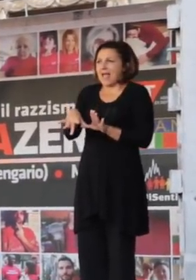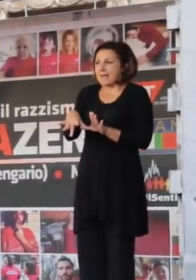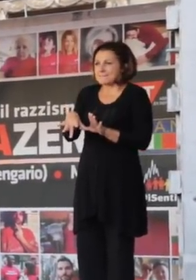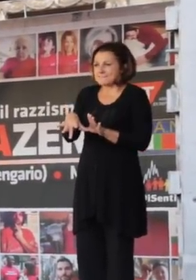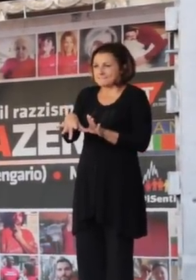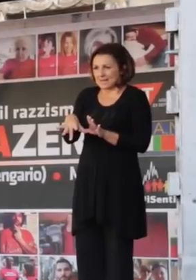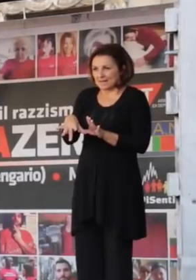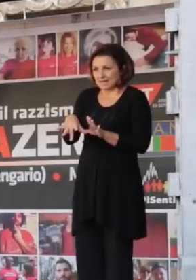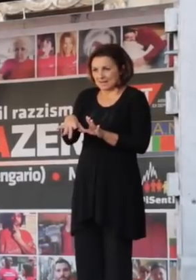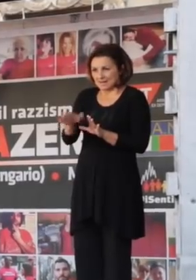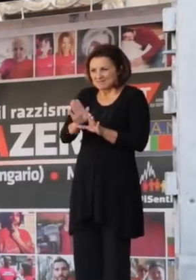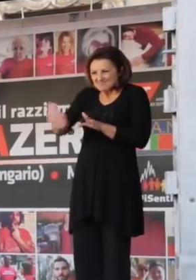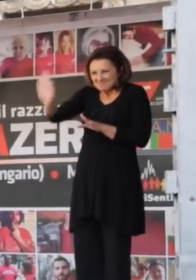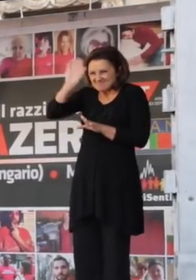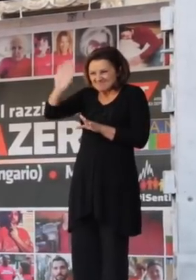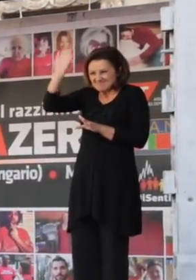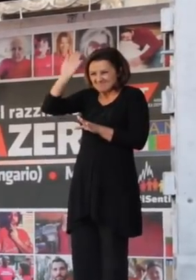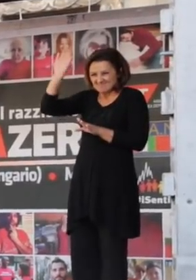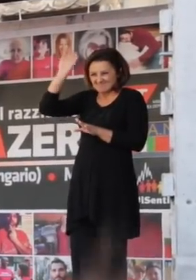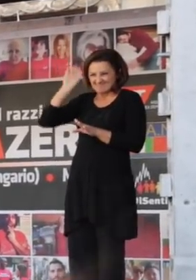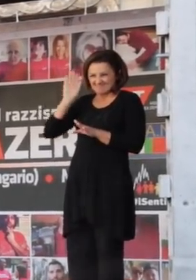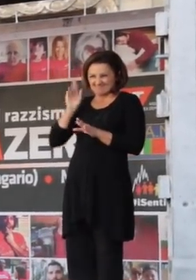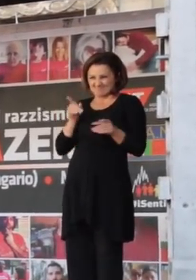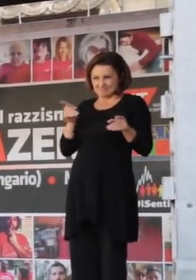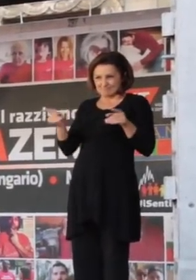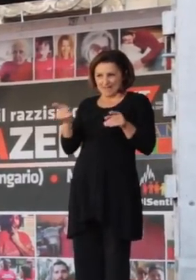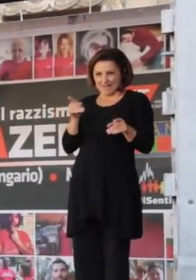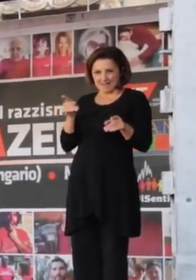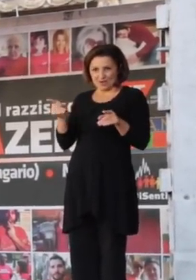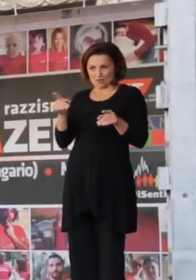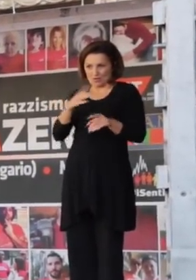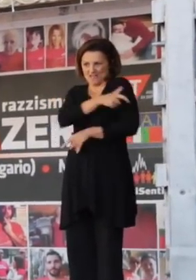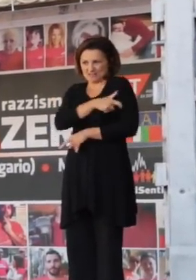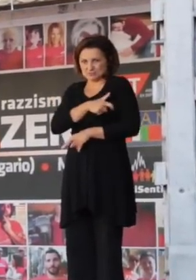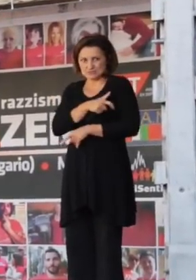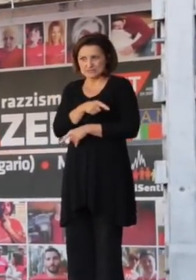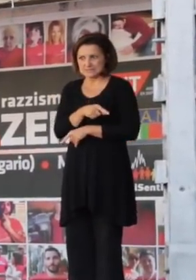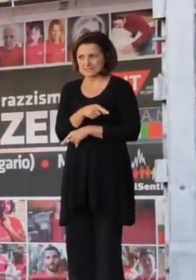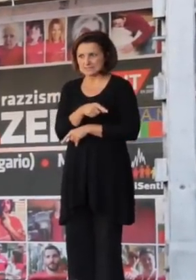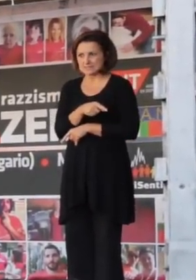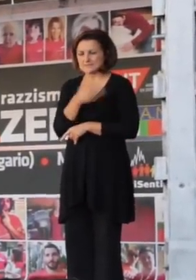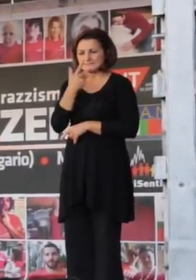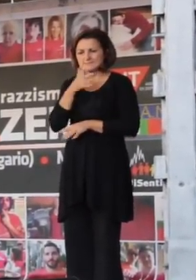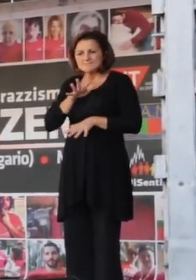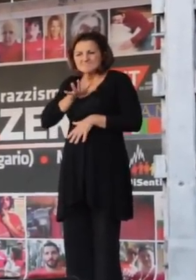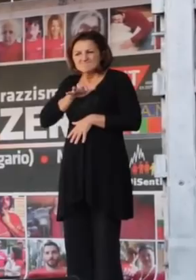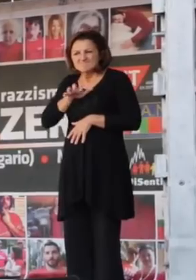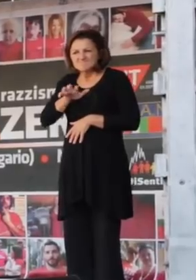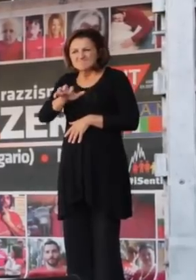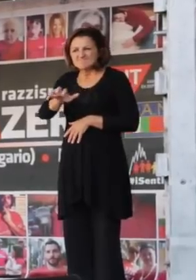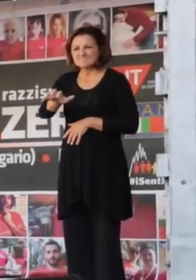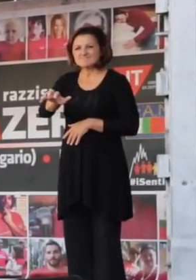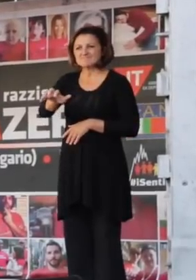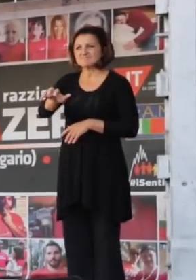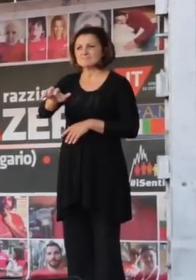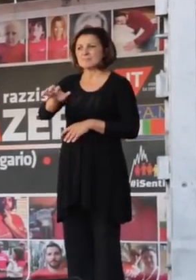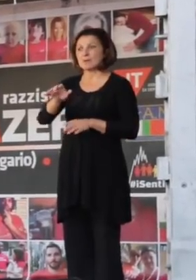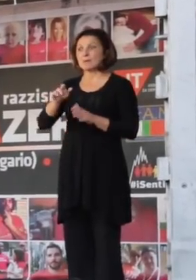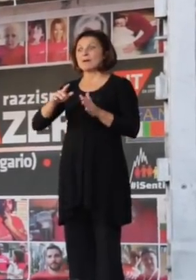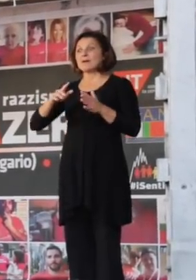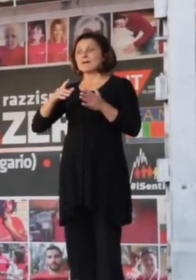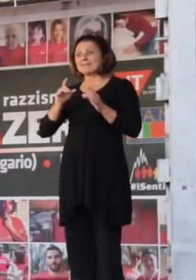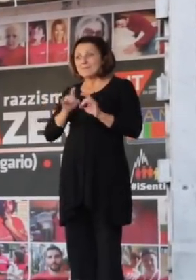nel ventennio. La battaglia resistenziale ha realizzato la conquista di un'avanzata e progressiva